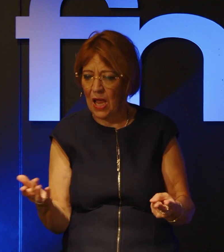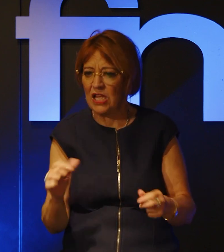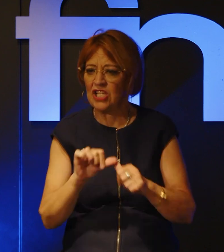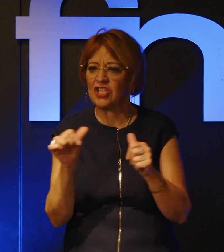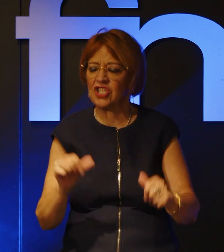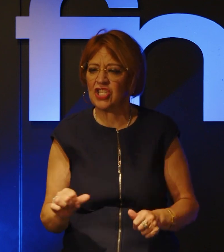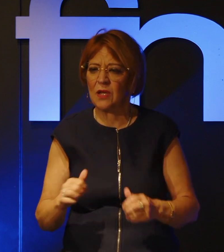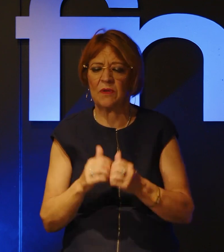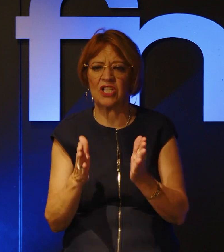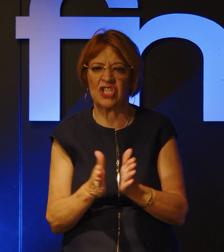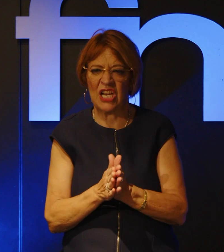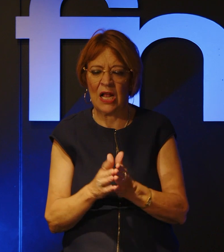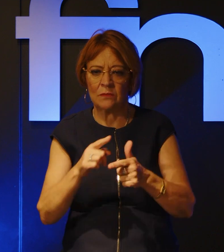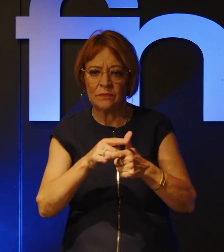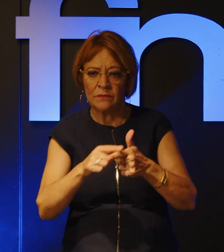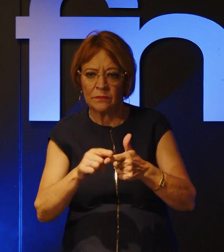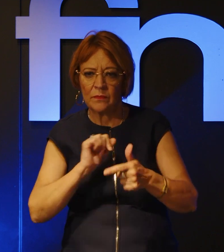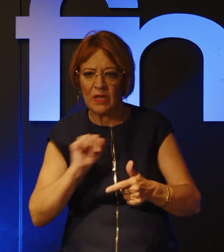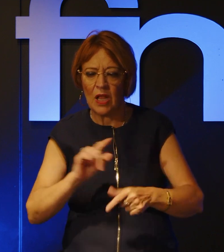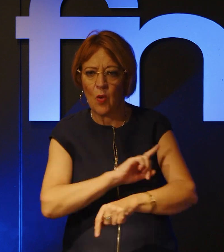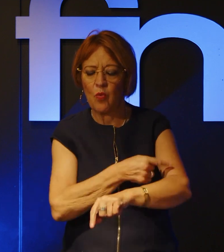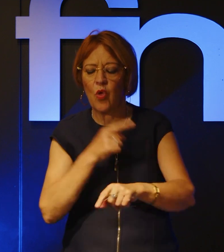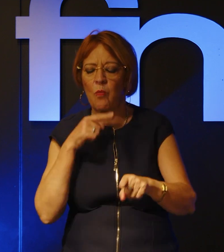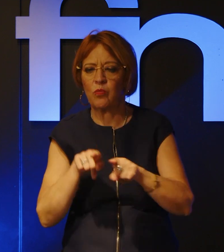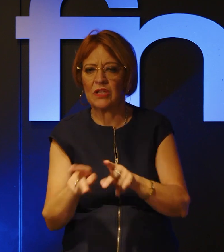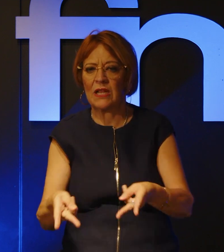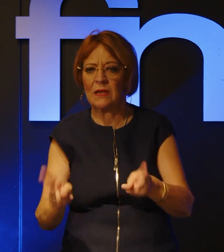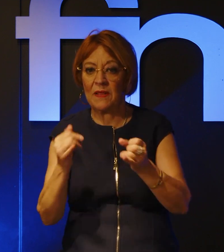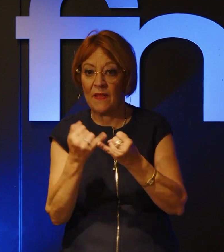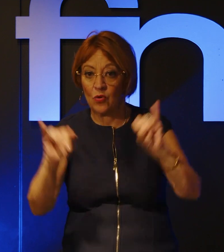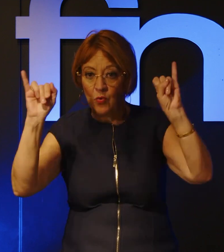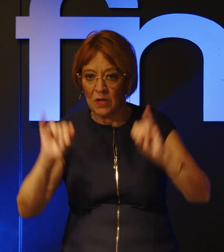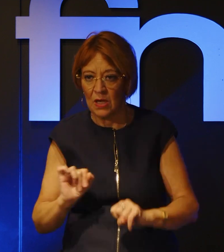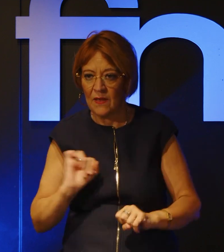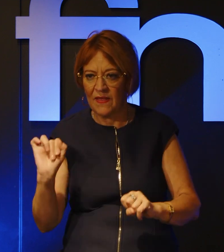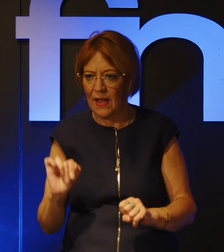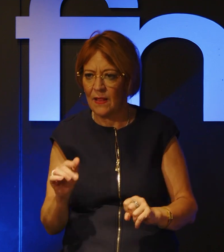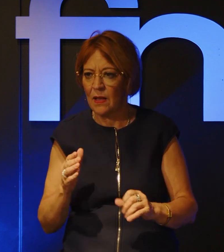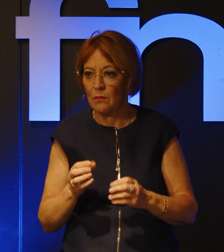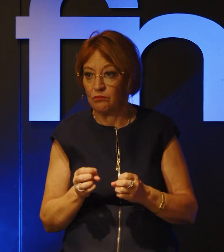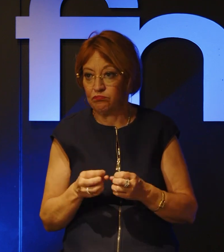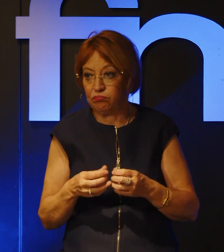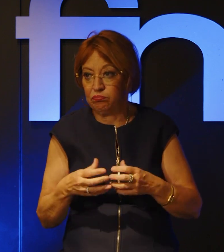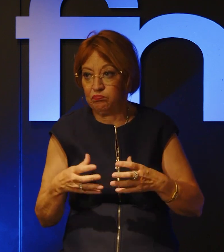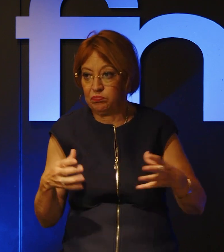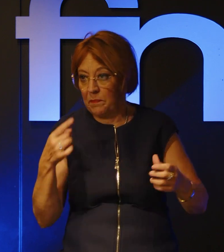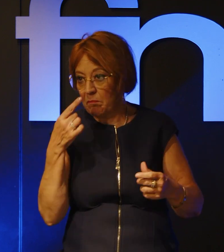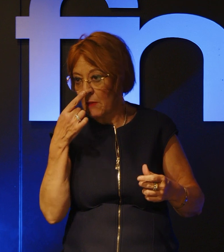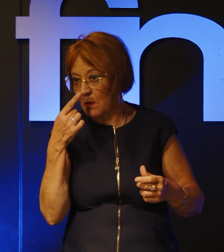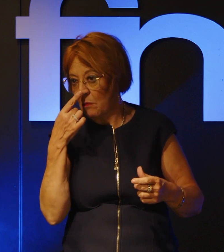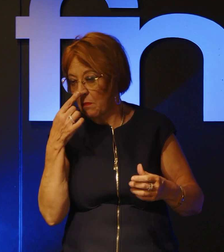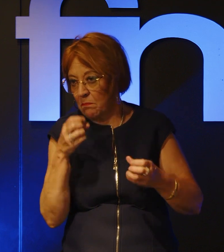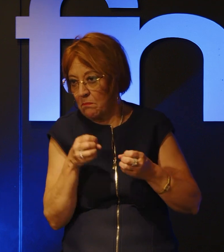sistema que em geral distribui o poder político a liberdade e a autonomia h tendencialmente preferencialmente